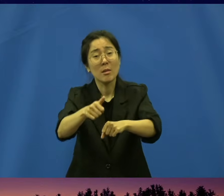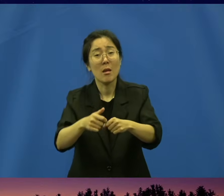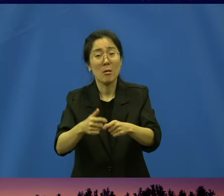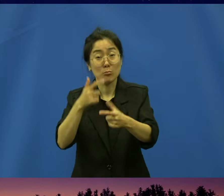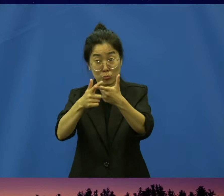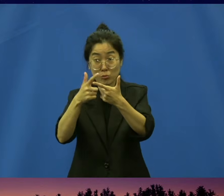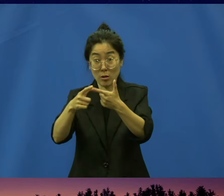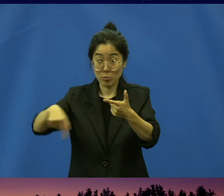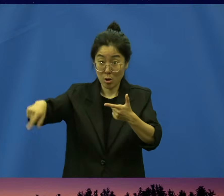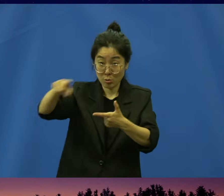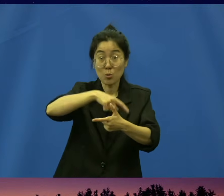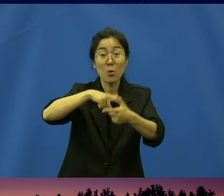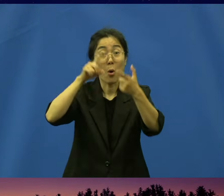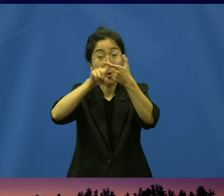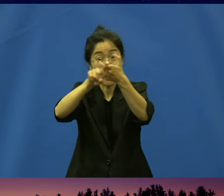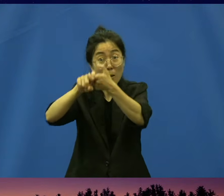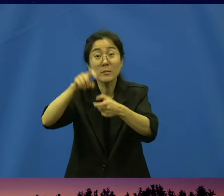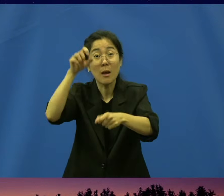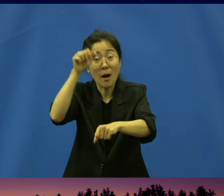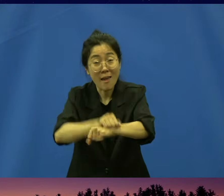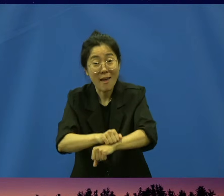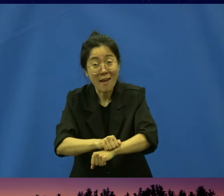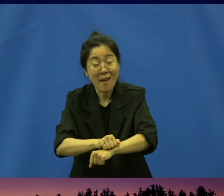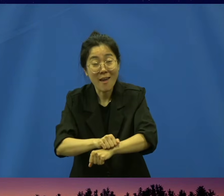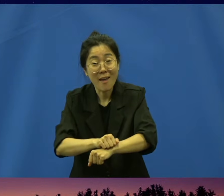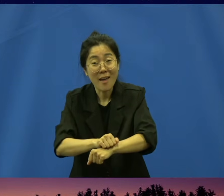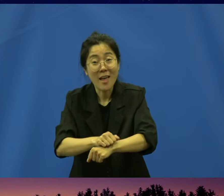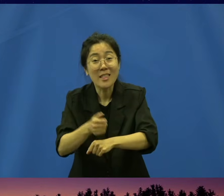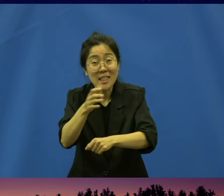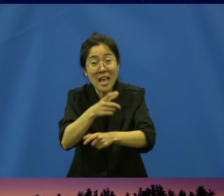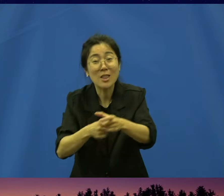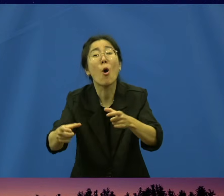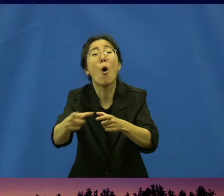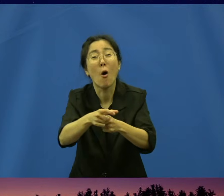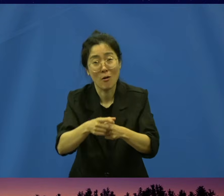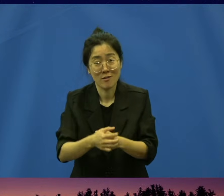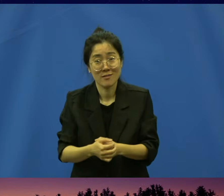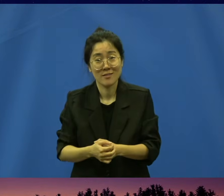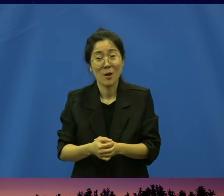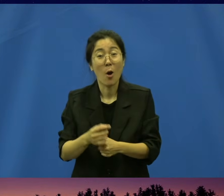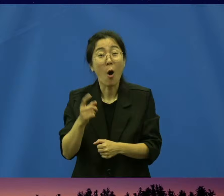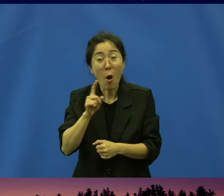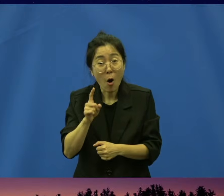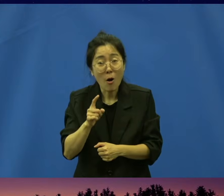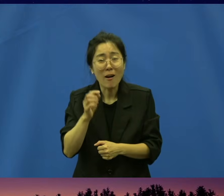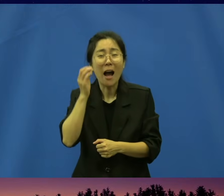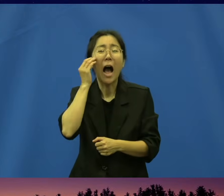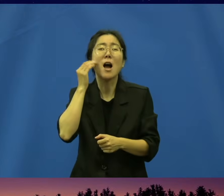돼요. 수영로 교회는 한국 교회를 생각해야 되고 세계를 생각을 해야 됩니다.